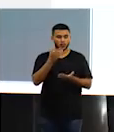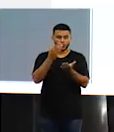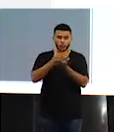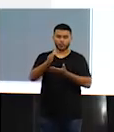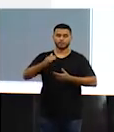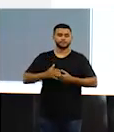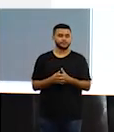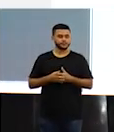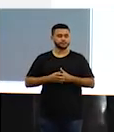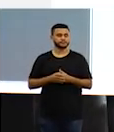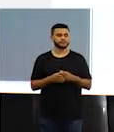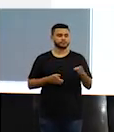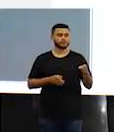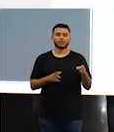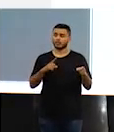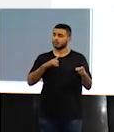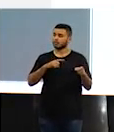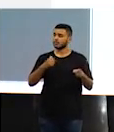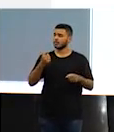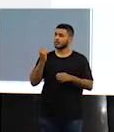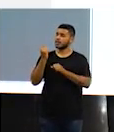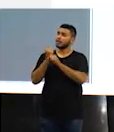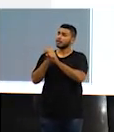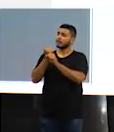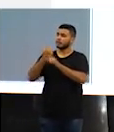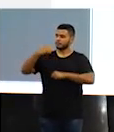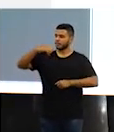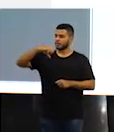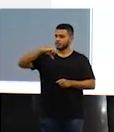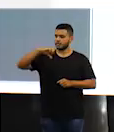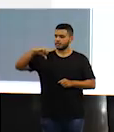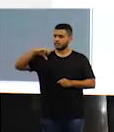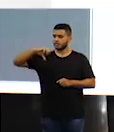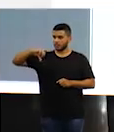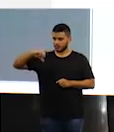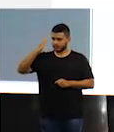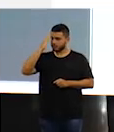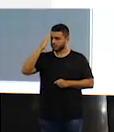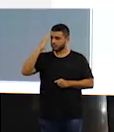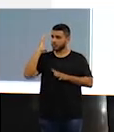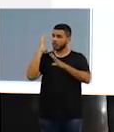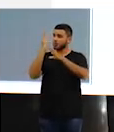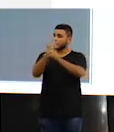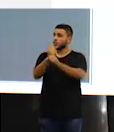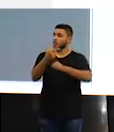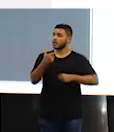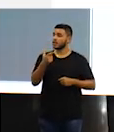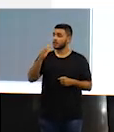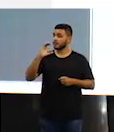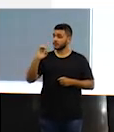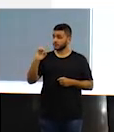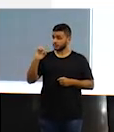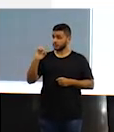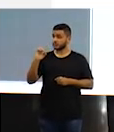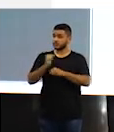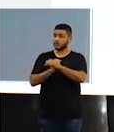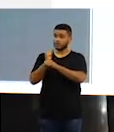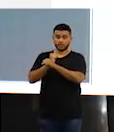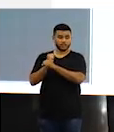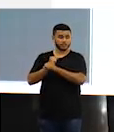Bom, nós temos 20 anos da independência de Timor-Leste. São as mudanças naquela região